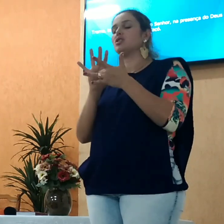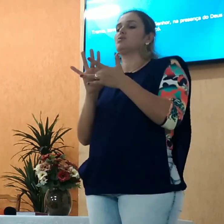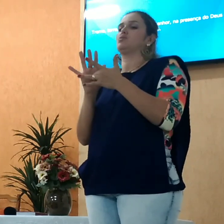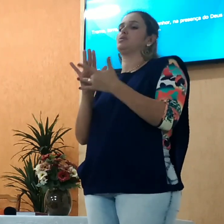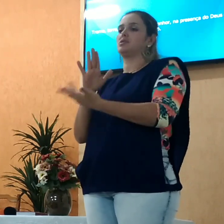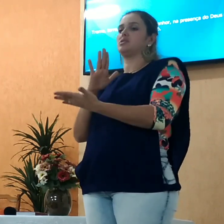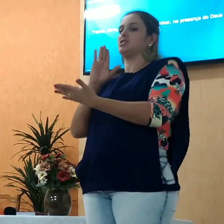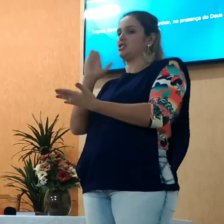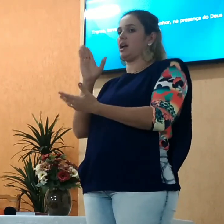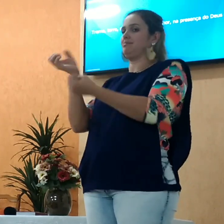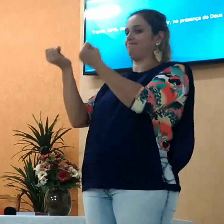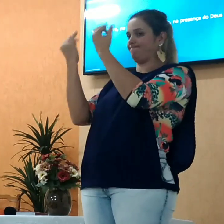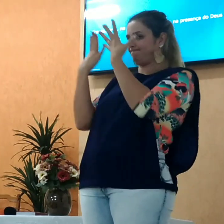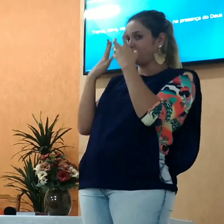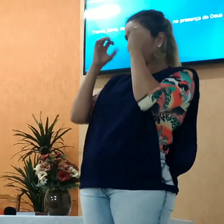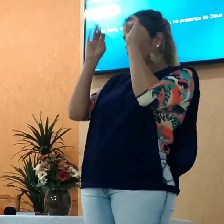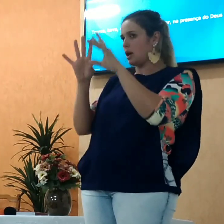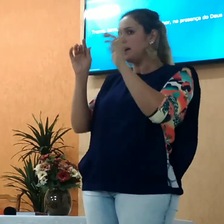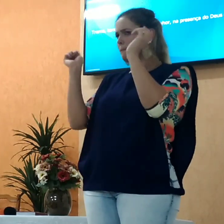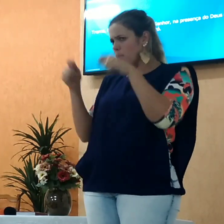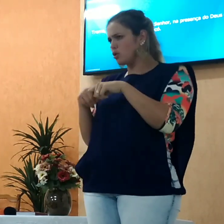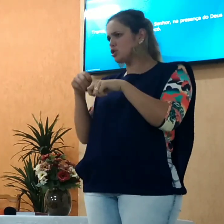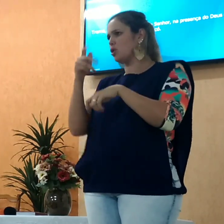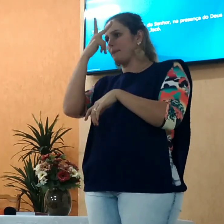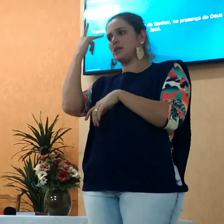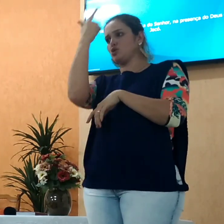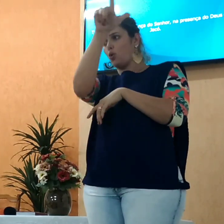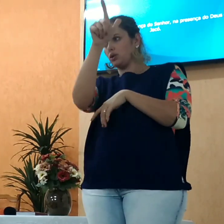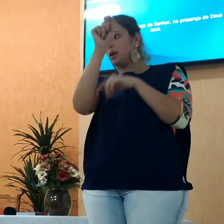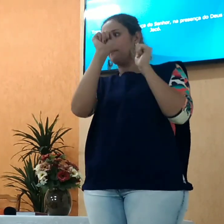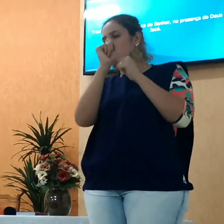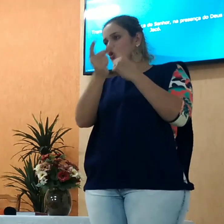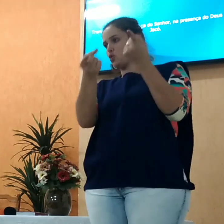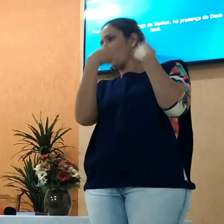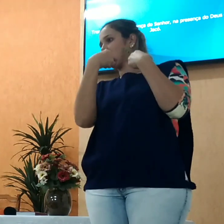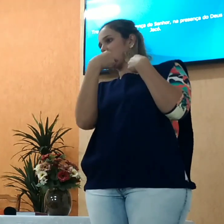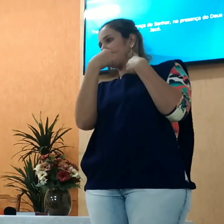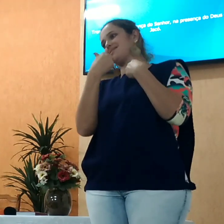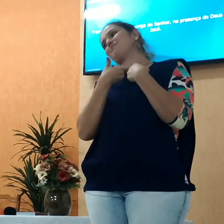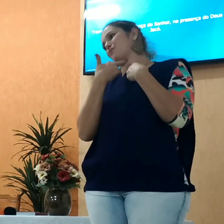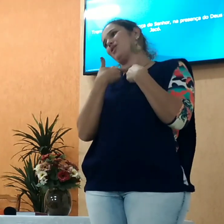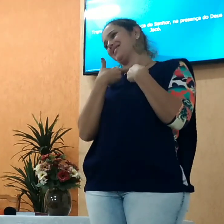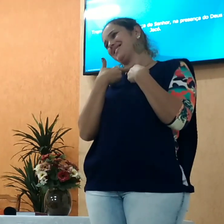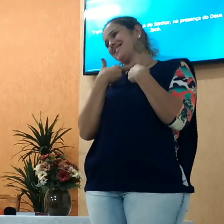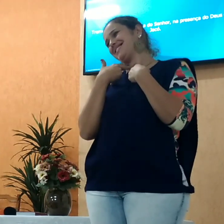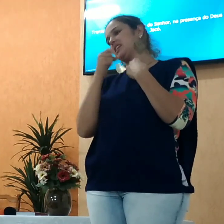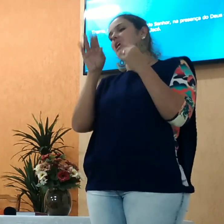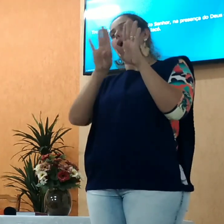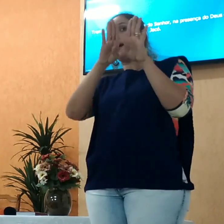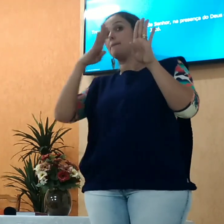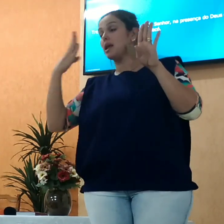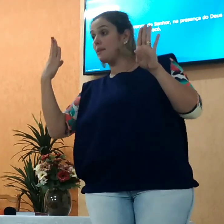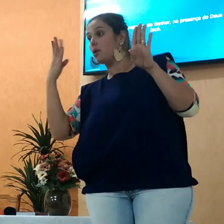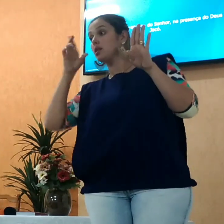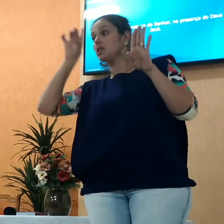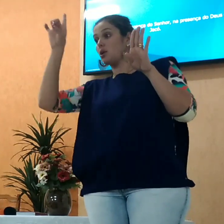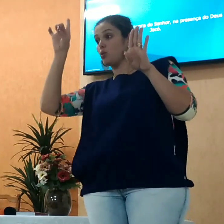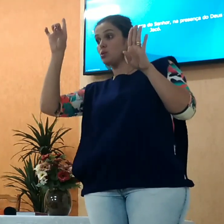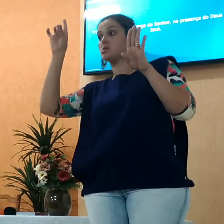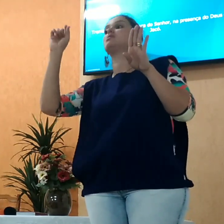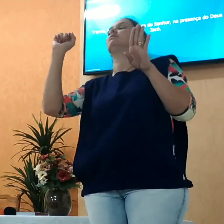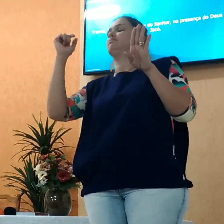homem. A porta que Deus abre, o homem não pode fechar. E a porta que Deus fecha, o homem não pode abrir. Por